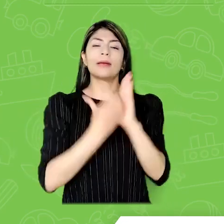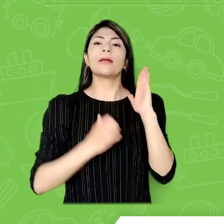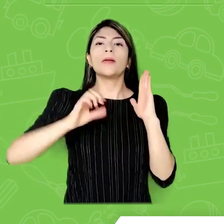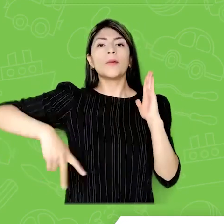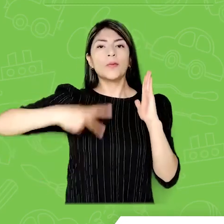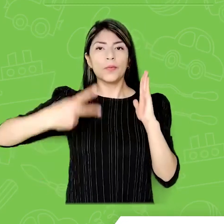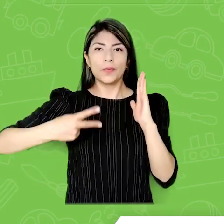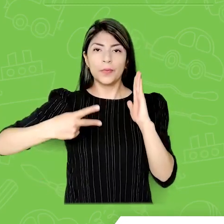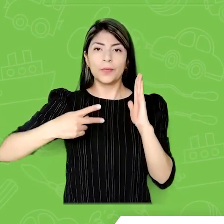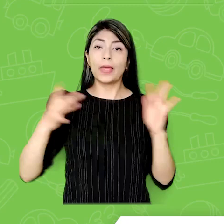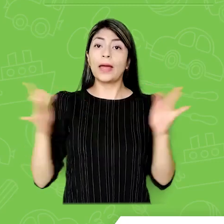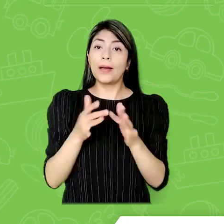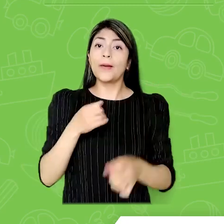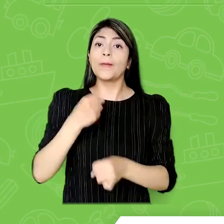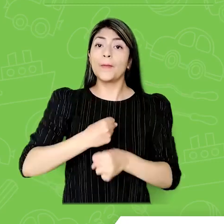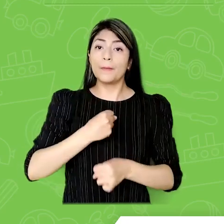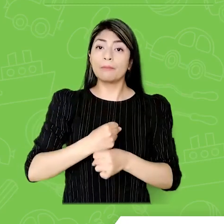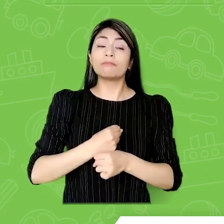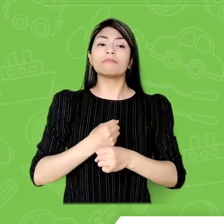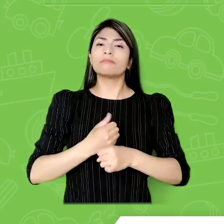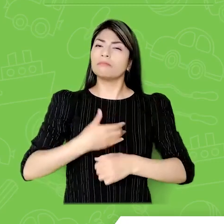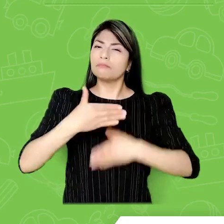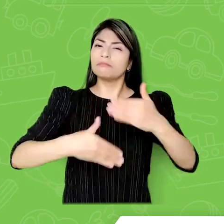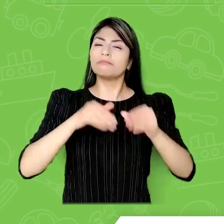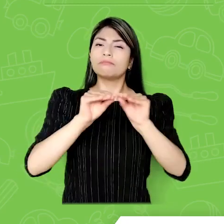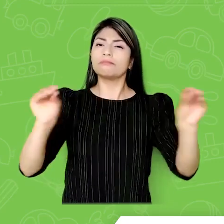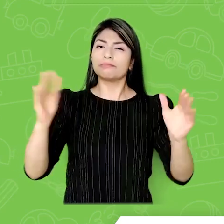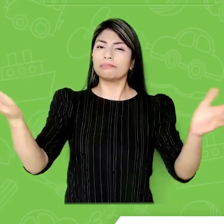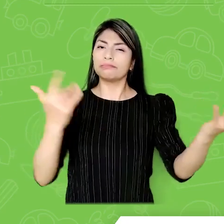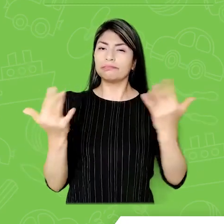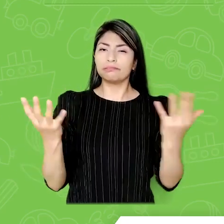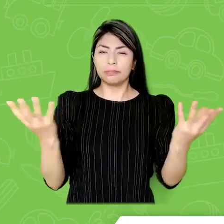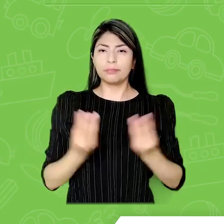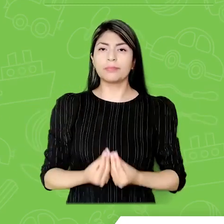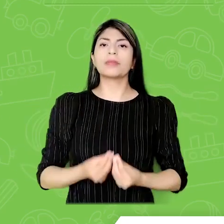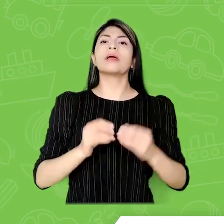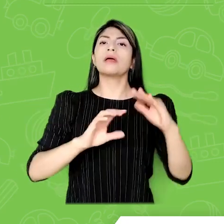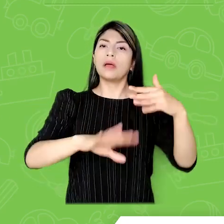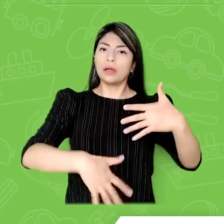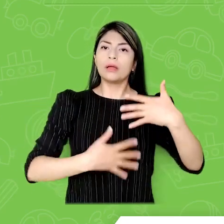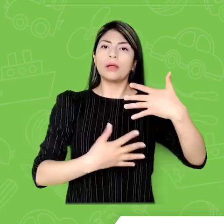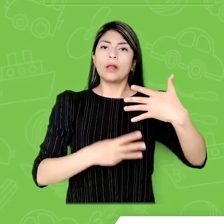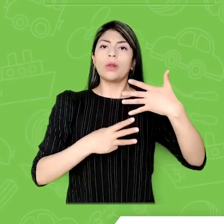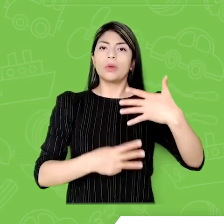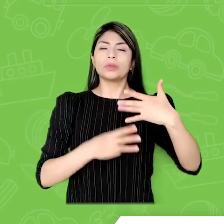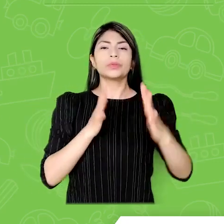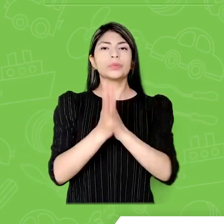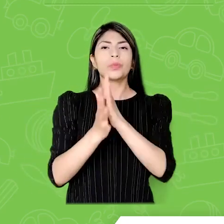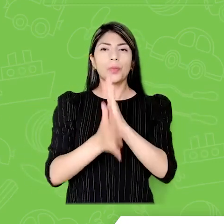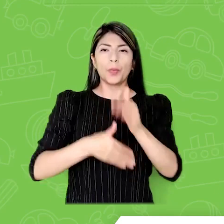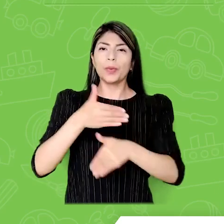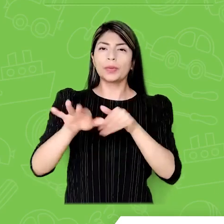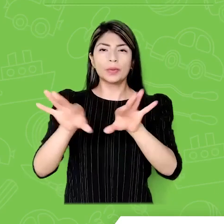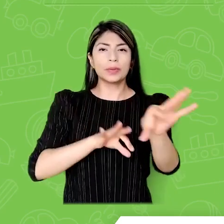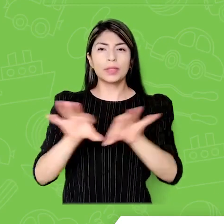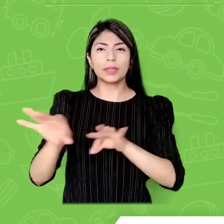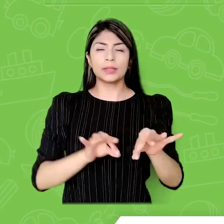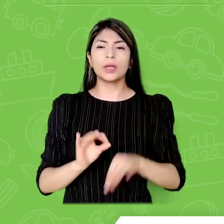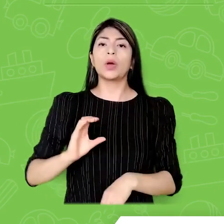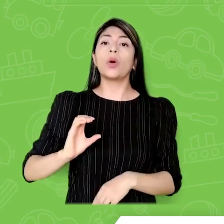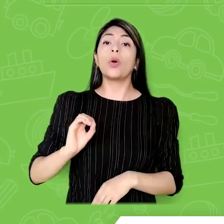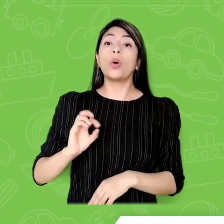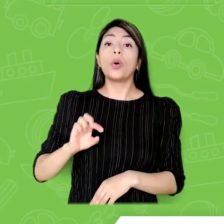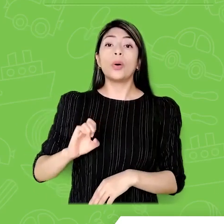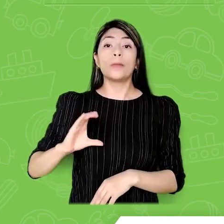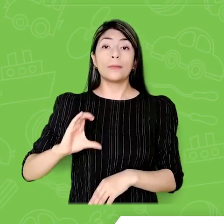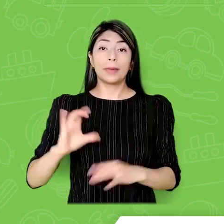8. UPEC para el proceso de selección. La UPEC para este proceso de selección es la siguiente. Tabla